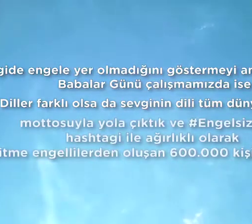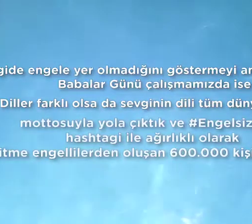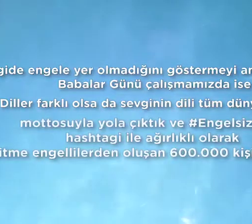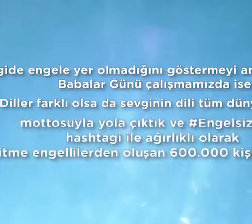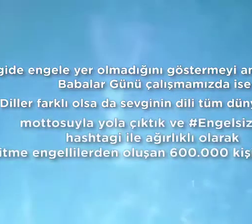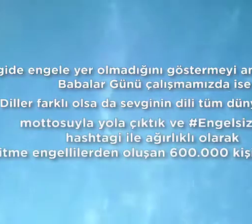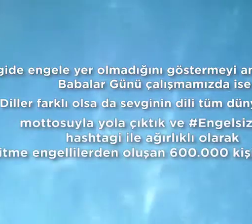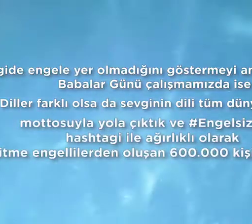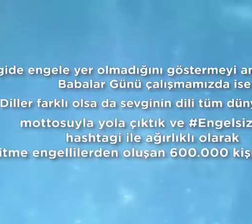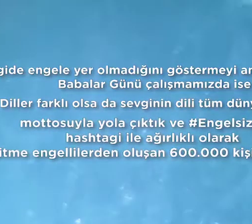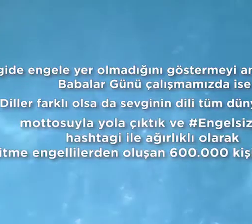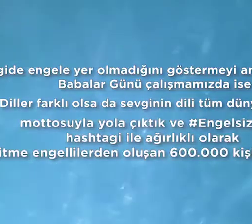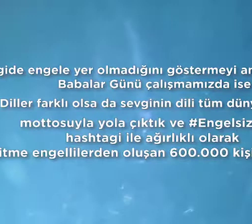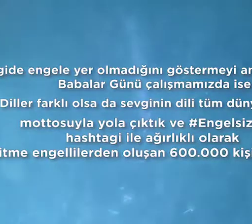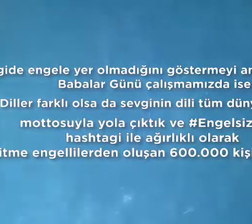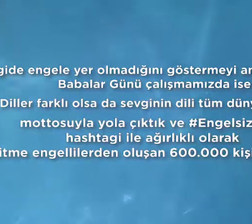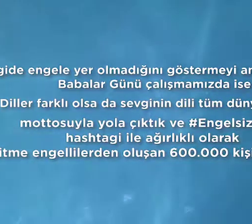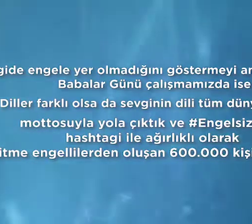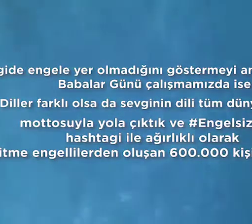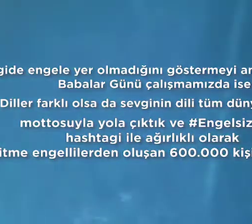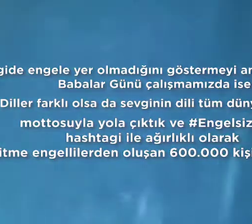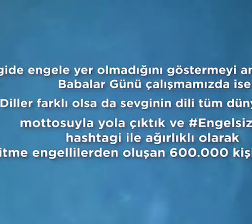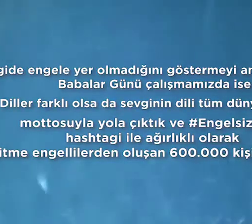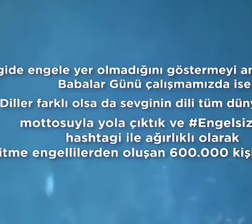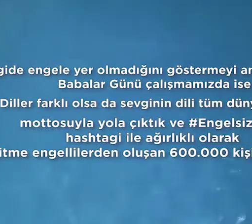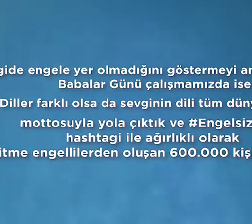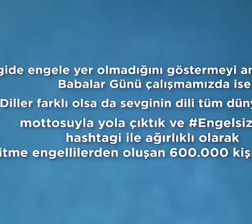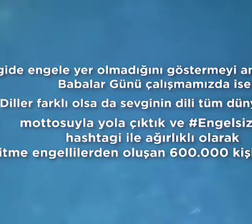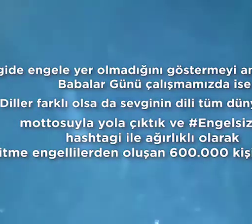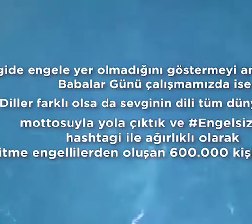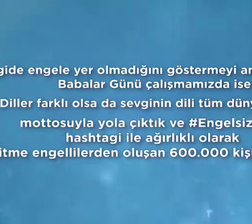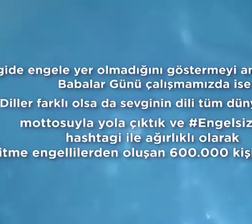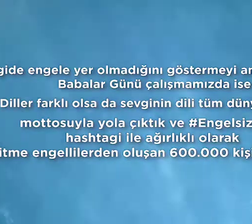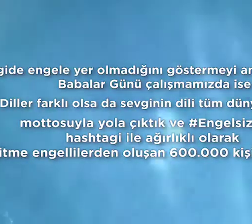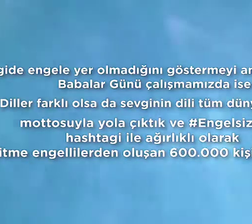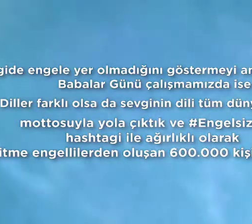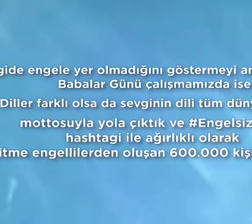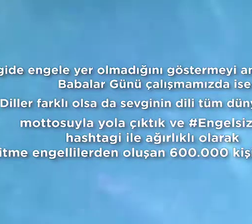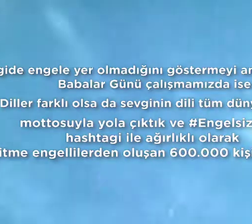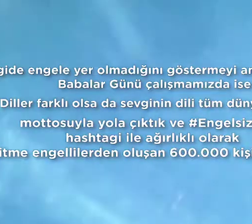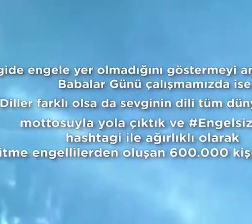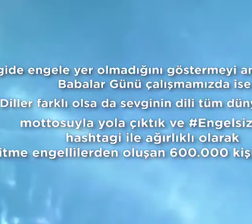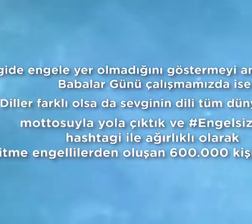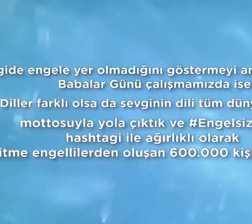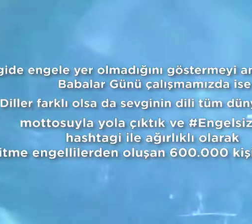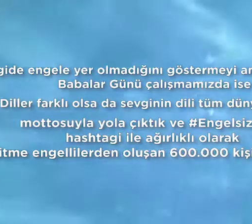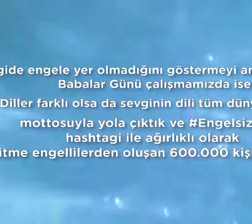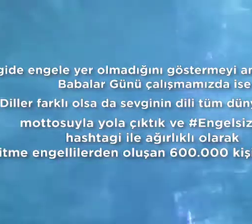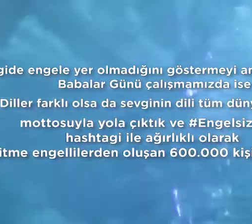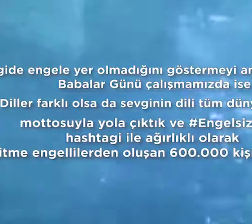dünyada aynı mottosuyla yola çıktık ve engelsiz sevgi eşlikiyle ağırlıklı olarak işitme engellerden oluşan 600 bin